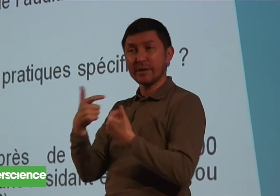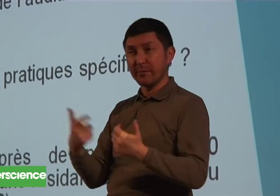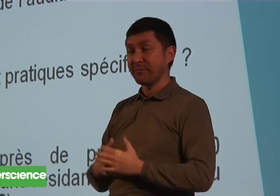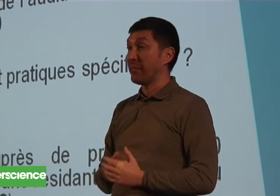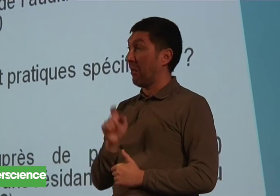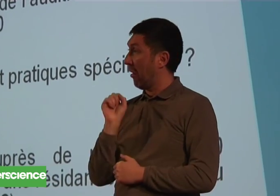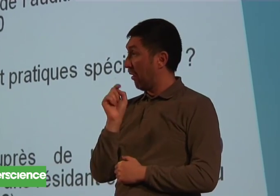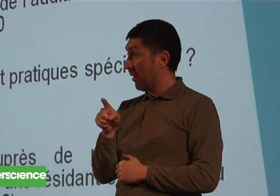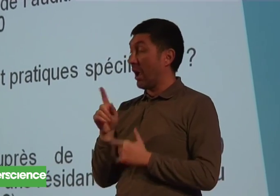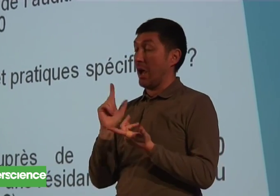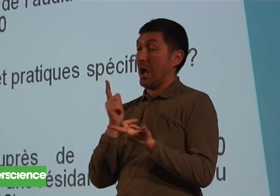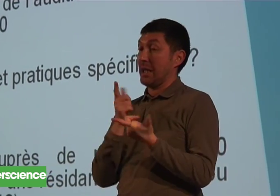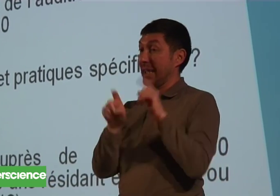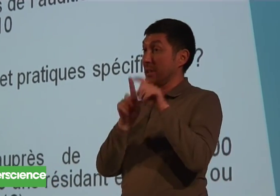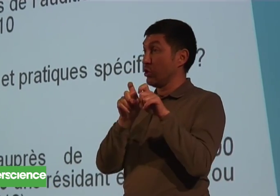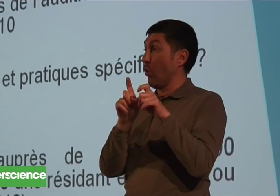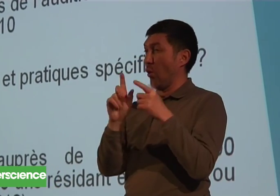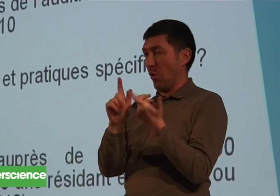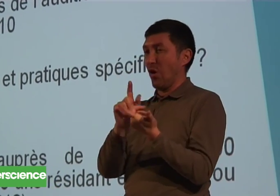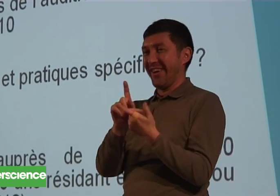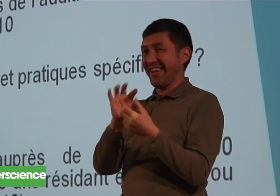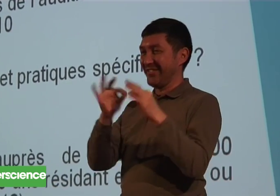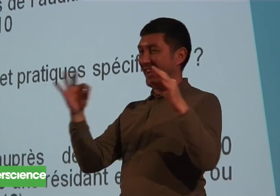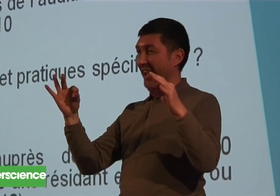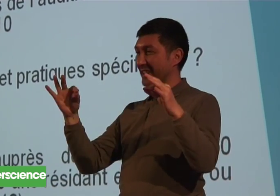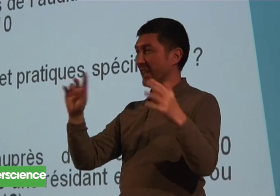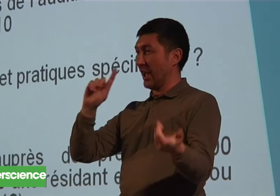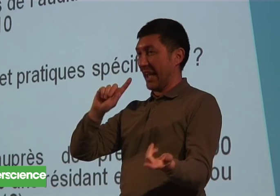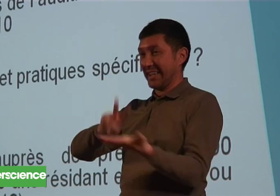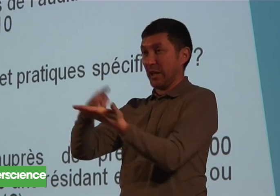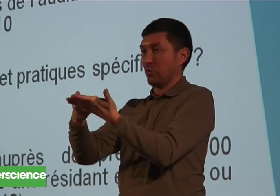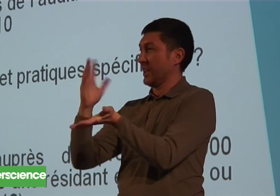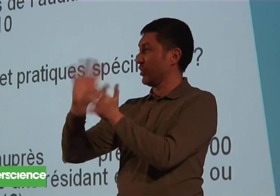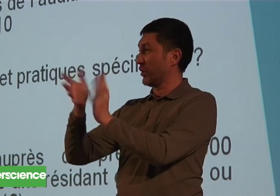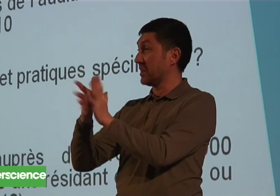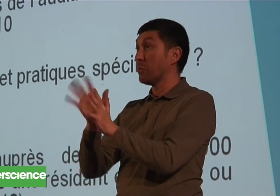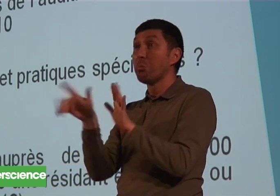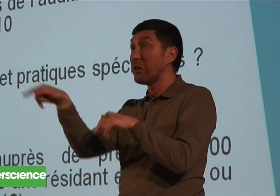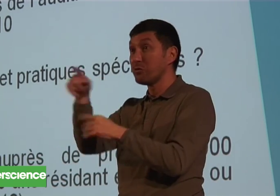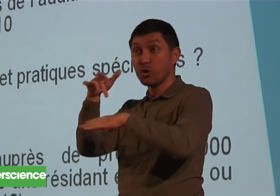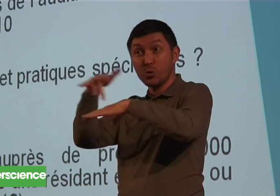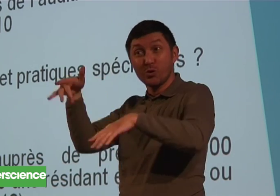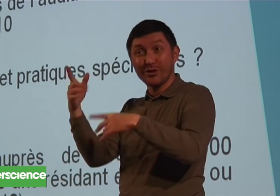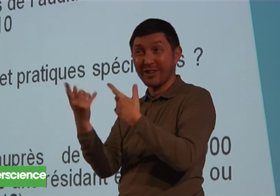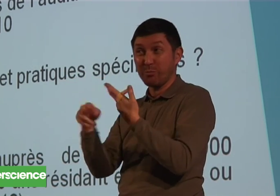et certains d'entre vous ont peut-être aussi répondu au questionnaire. Donc on n'avait pas